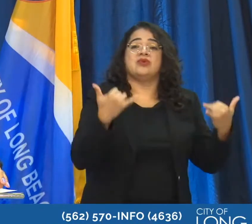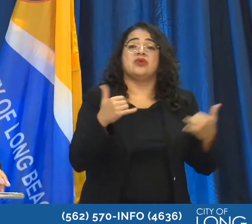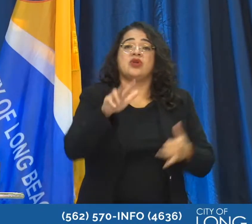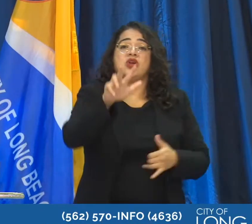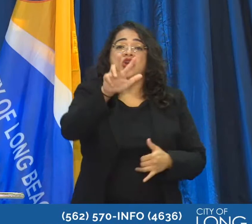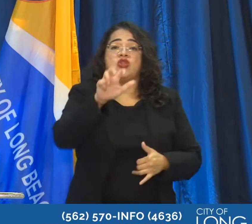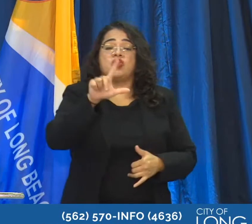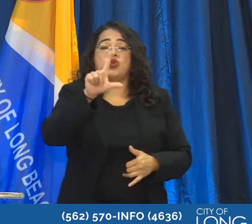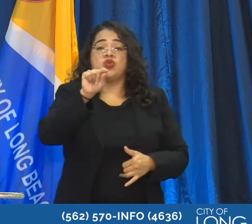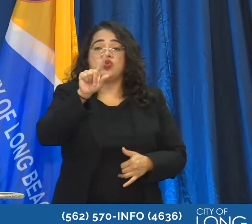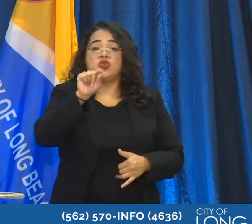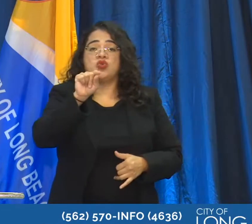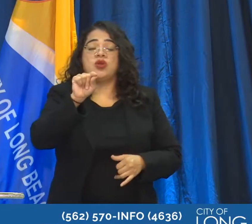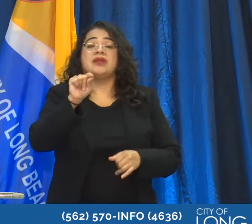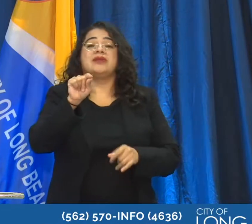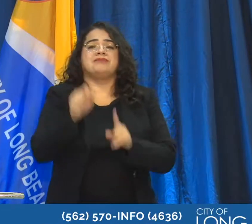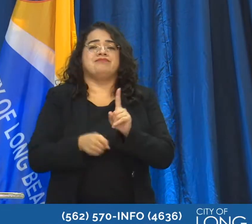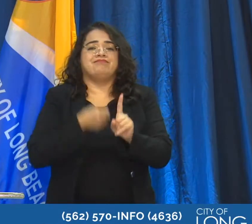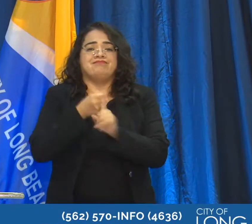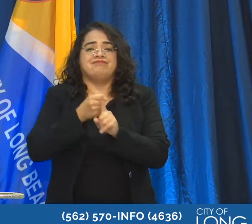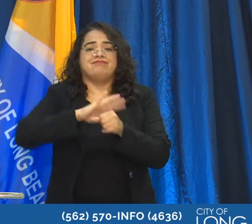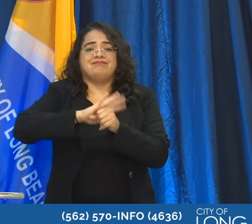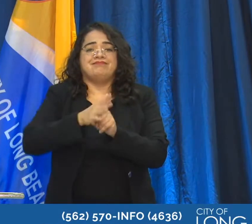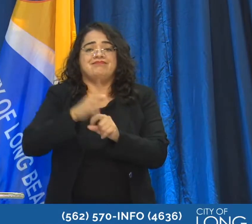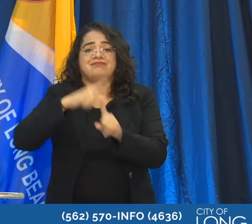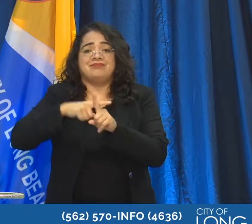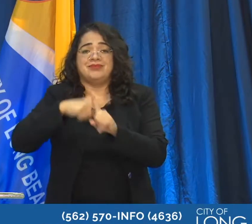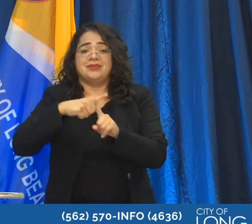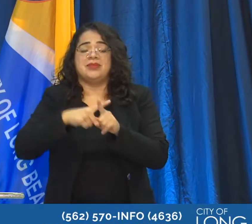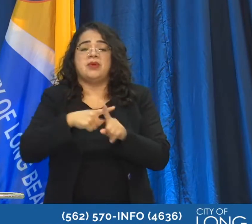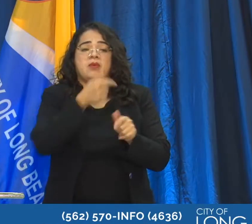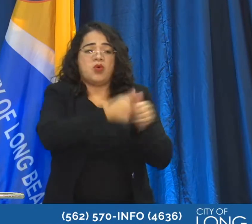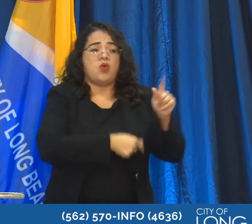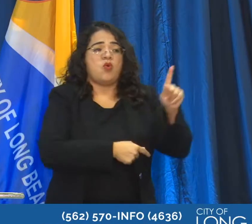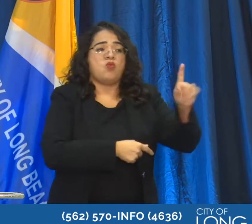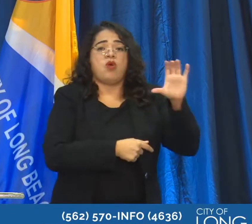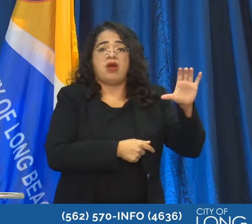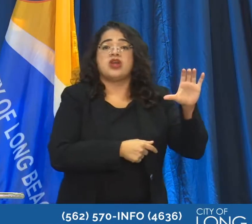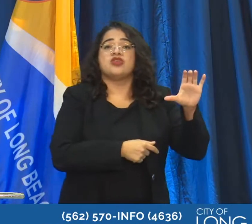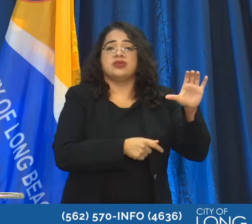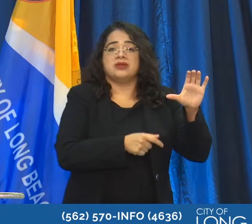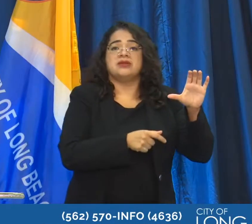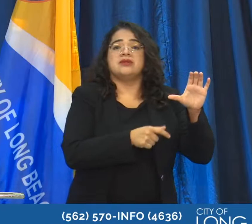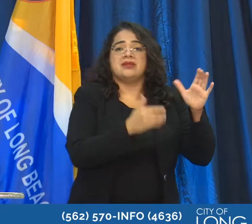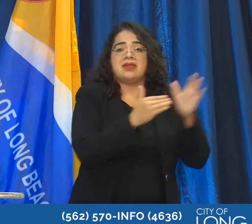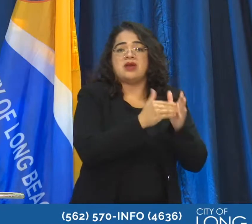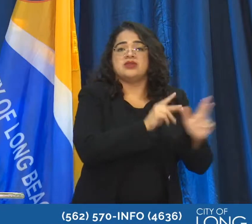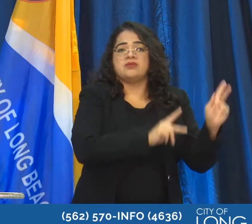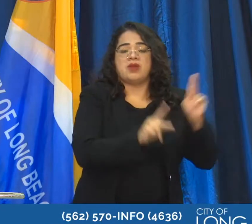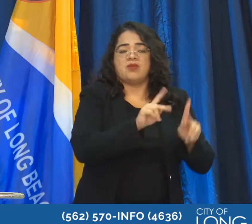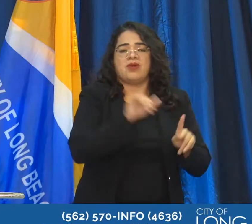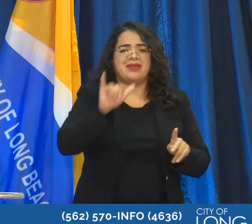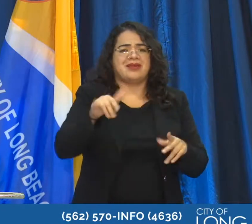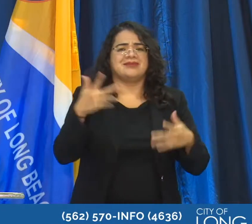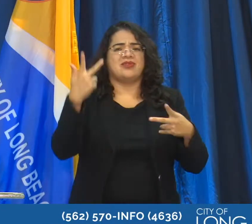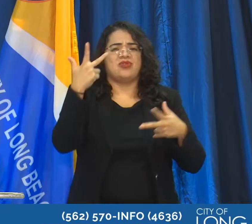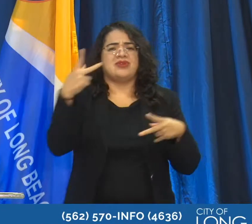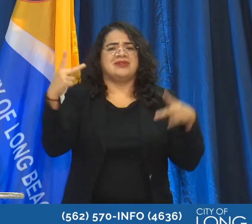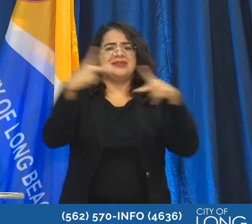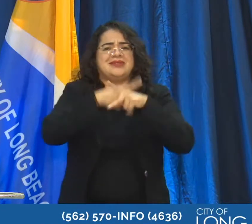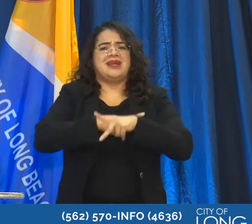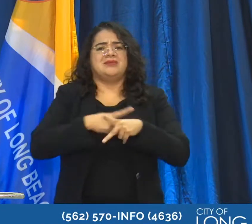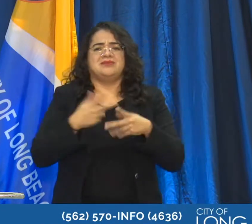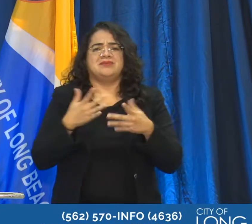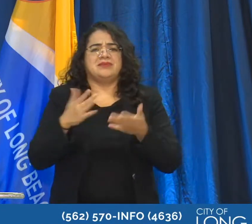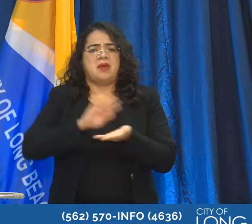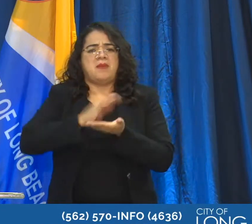320 casos por cada 100,000 personas, que es 3 veces más el número que debemos estar. Aproximadamente el 40% de nuestras camas